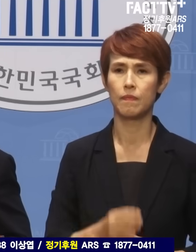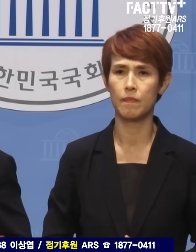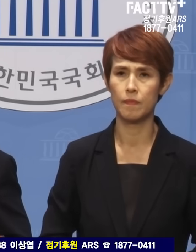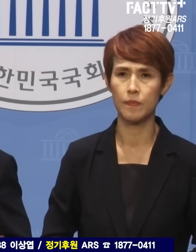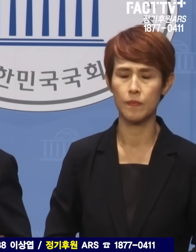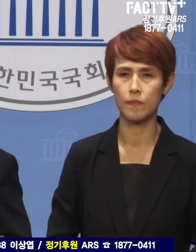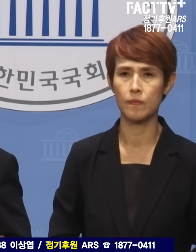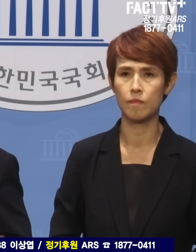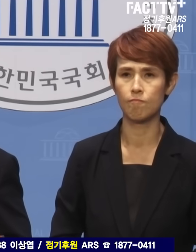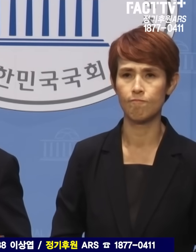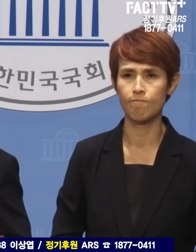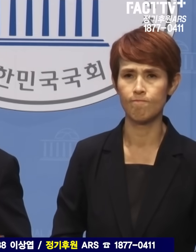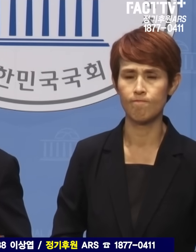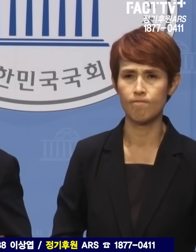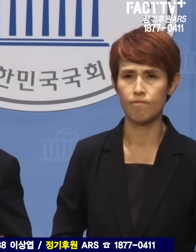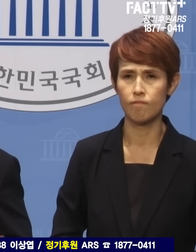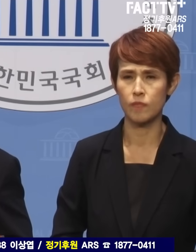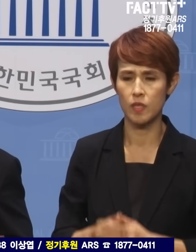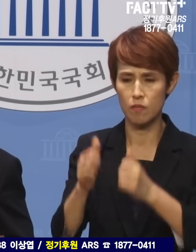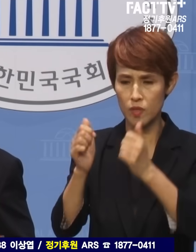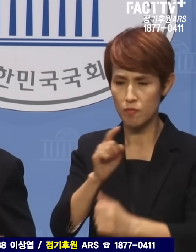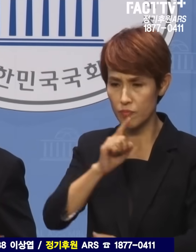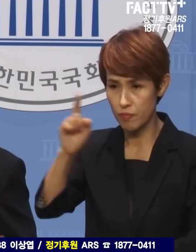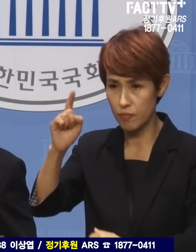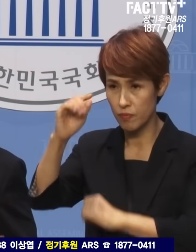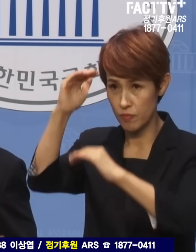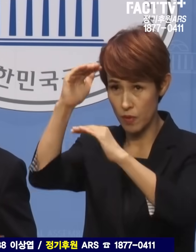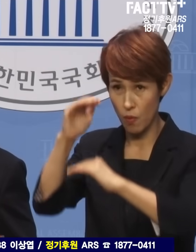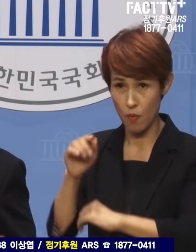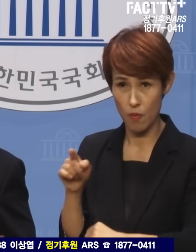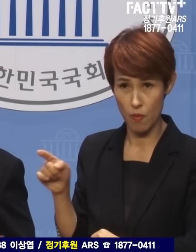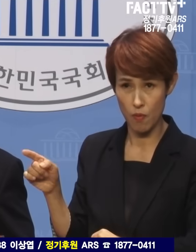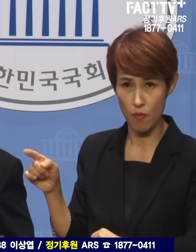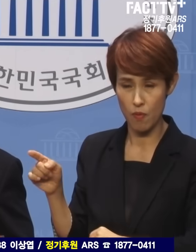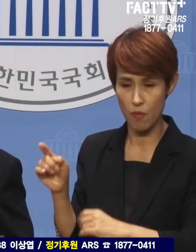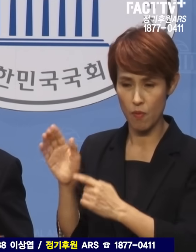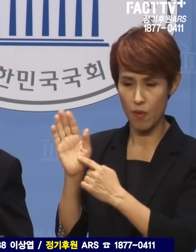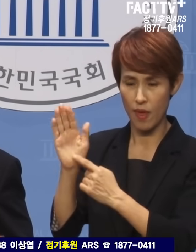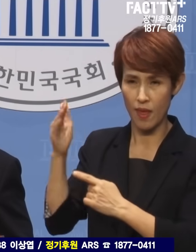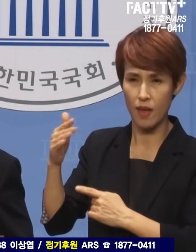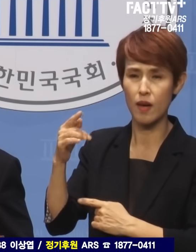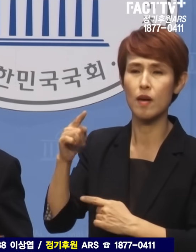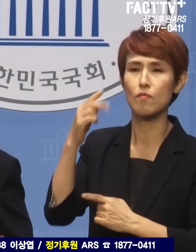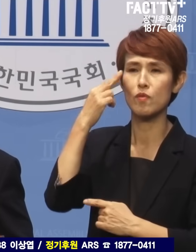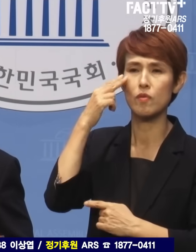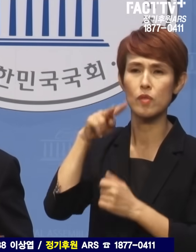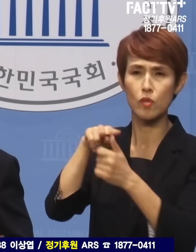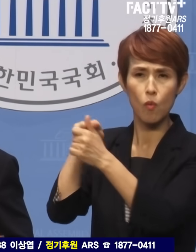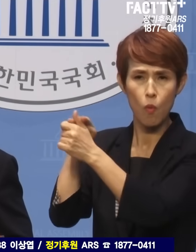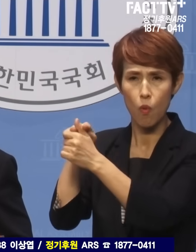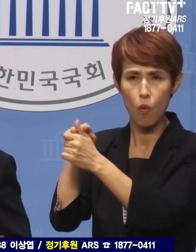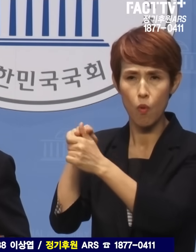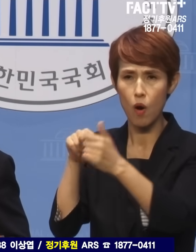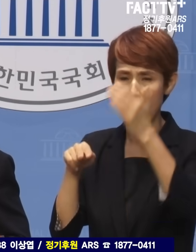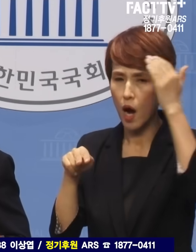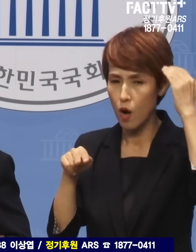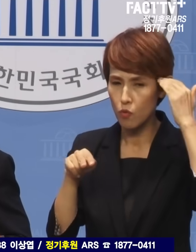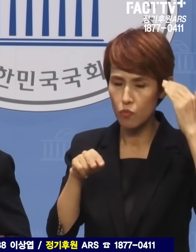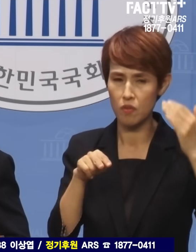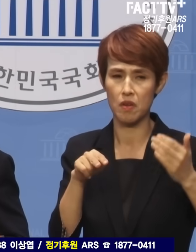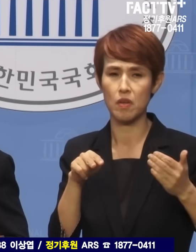있습니다 그러나이 기소장 맨 앞이지 공개되지 않은 미국 정부의 정보를 한국 정부간에